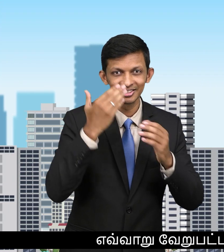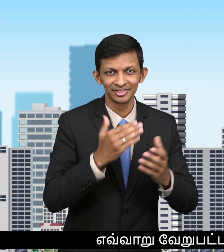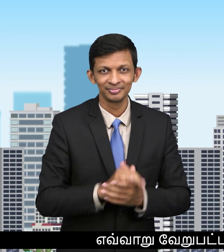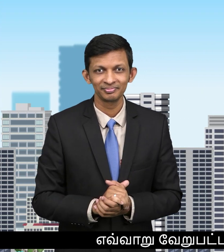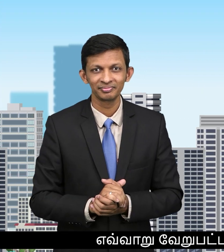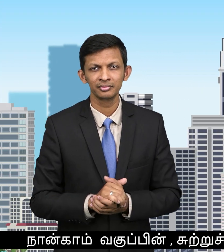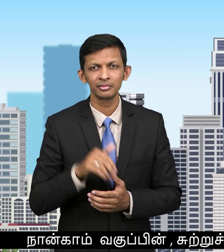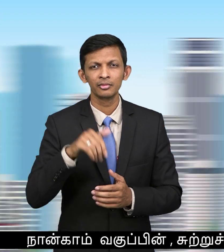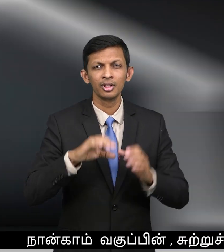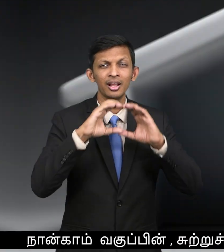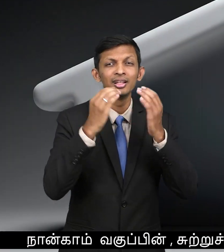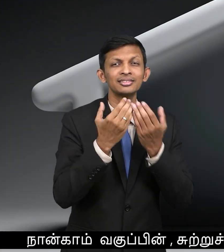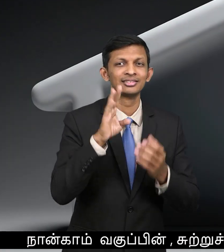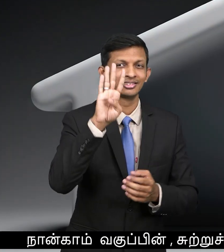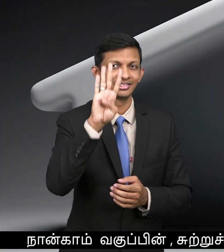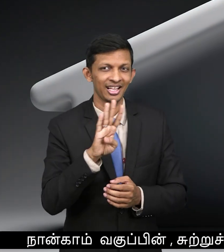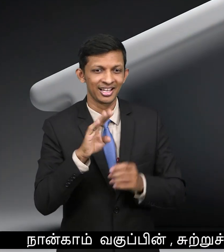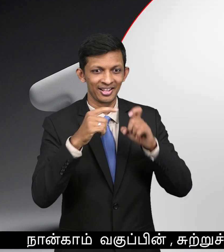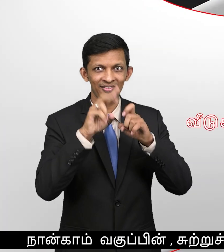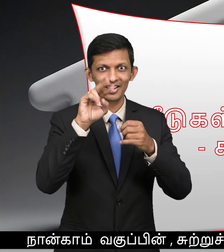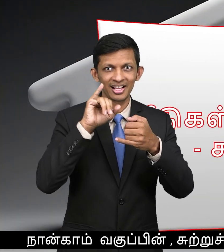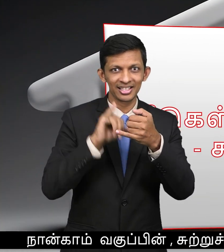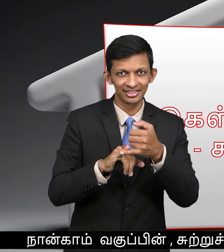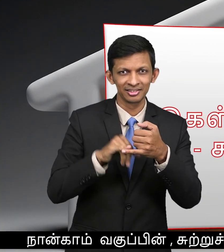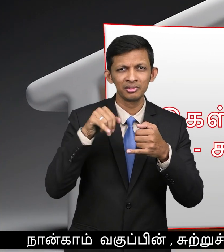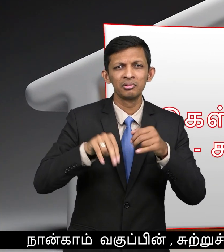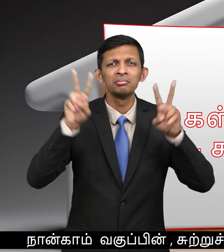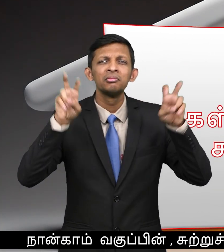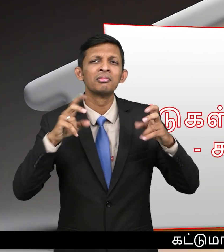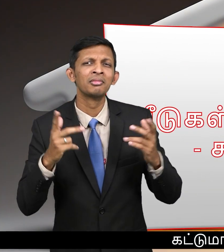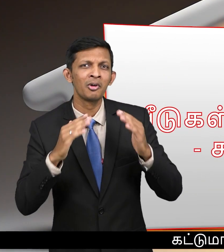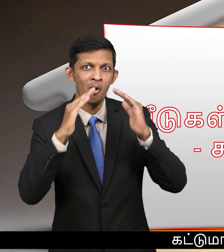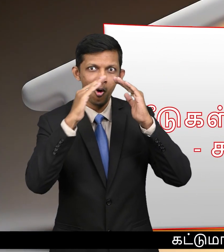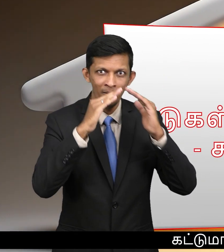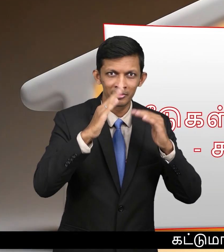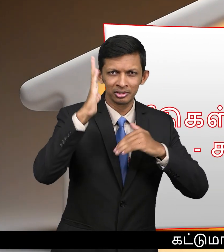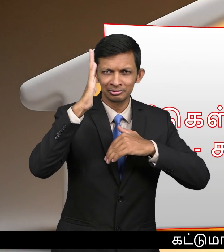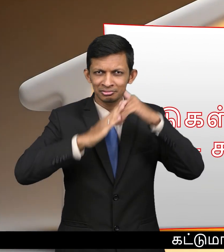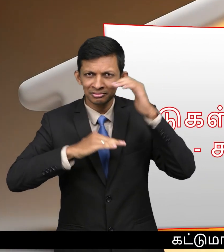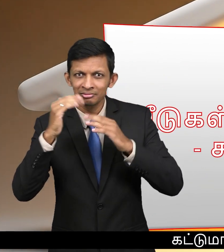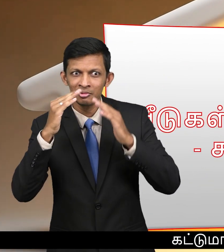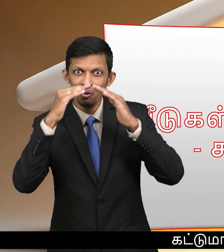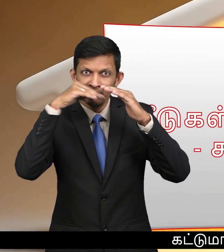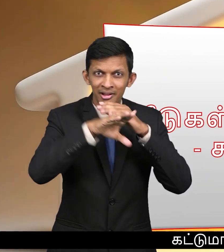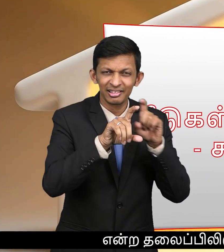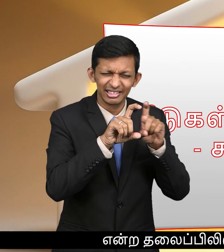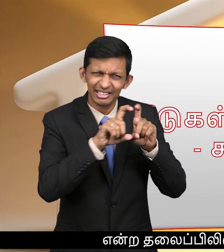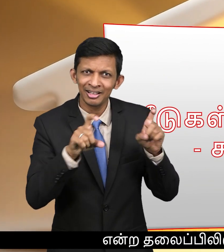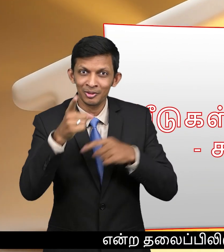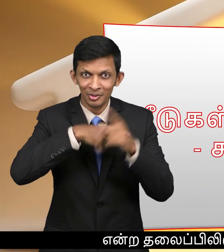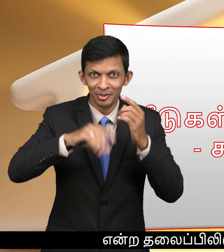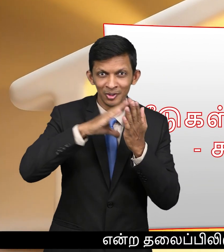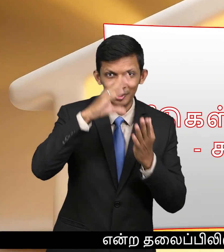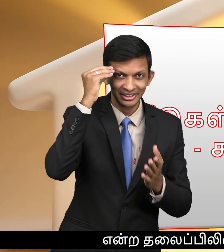ஆராய்வோம். 4ஆம் வகுப்பின் சுற்றுச்சூழல் அறிவியலிலிருந்து வீடுகள், கட்டுமானம், சுகாதாரம்